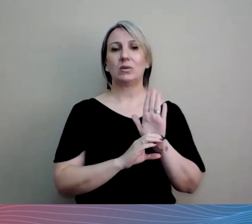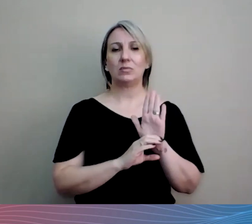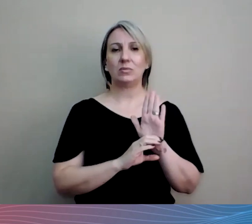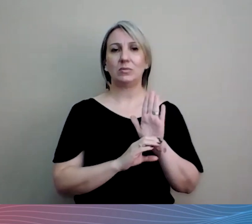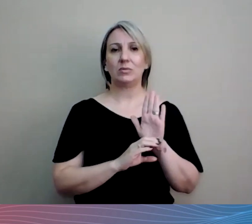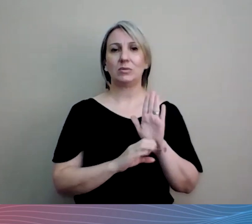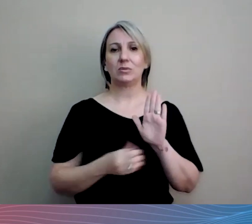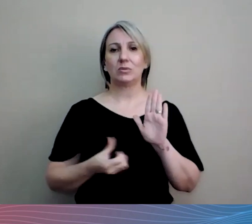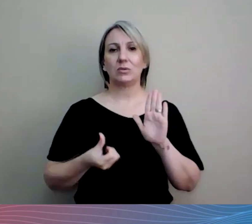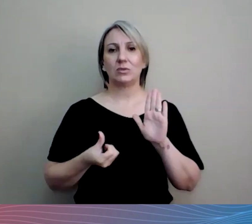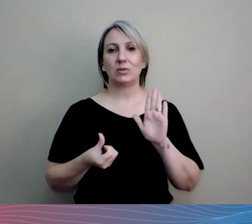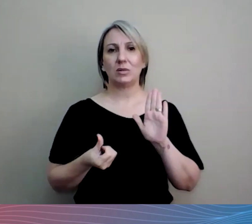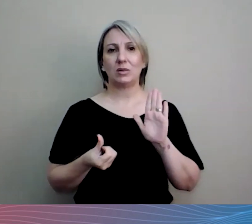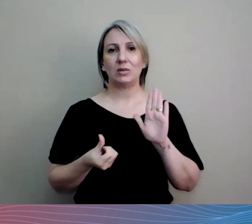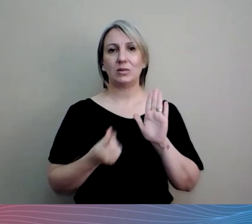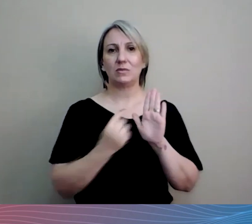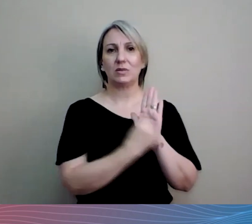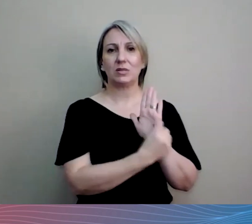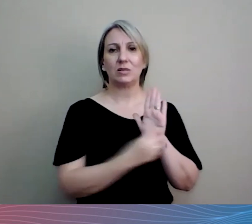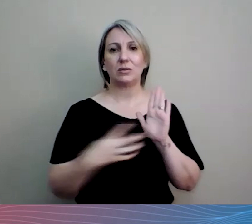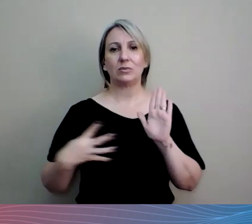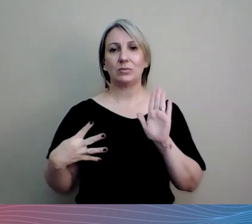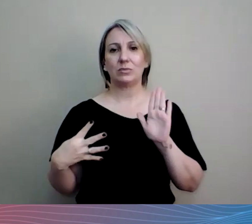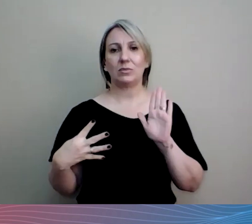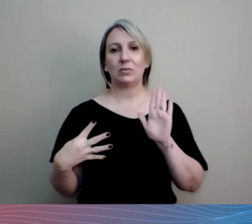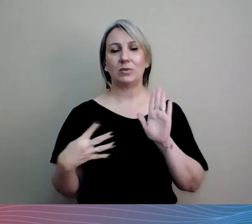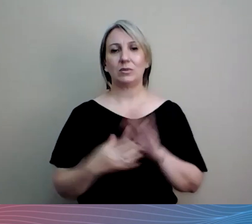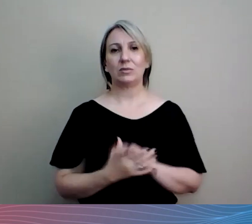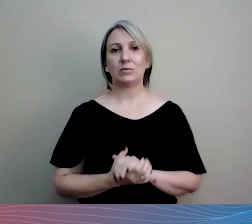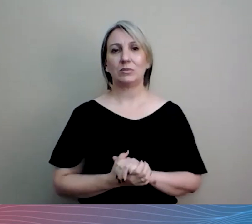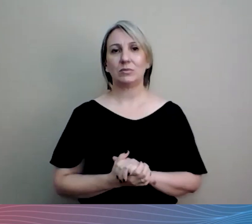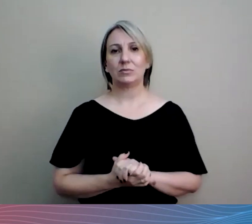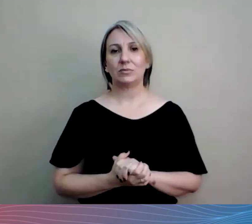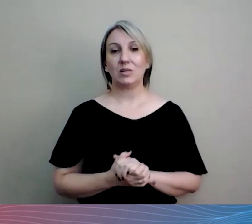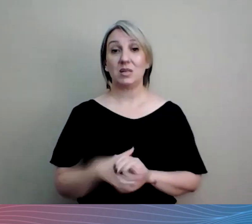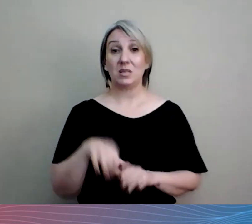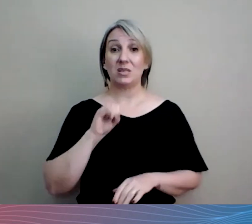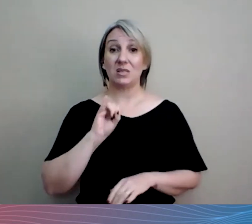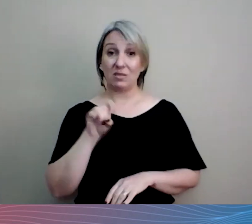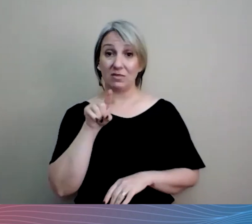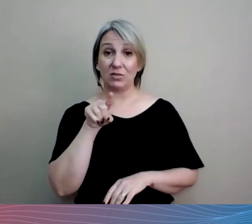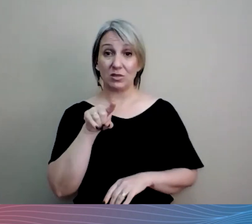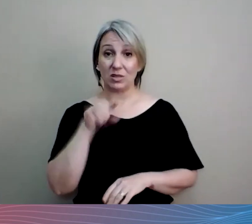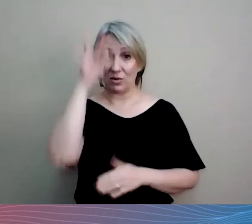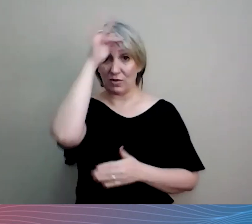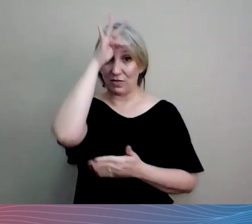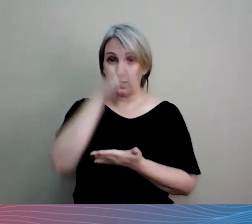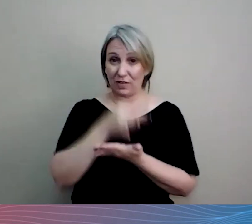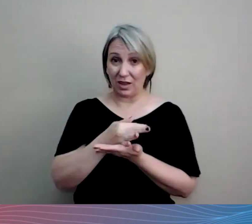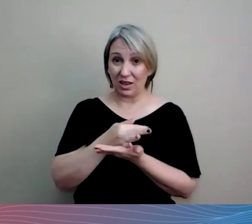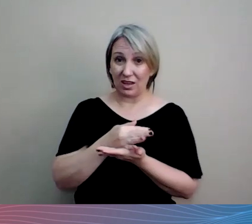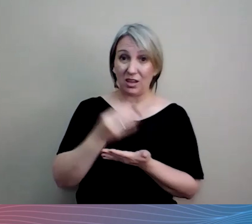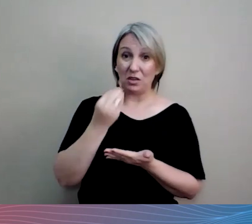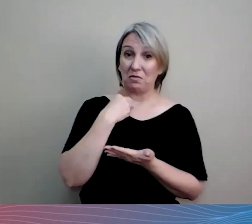da nossa fé. Se você balançar aí, irmãos, você não terá uma